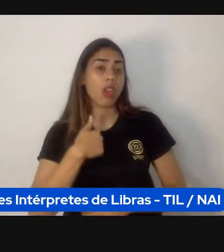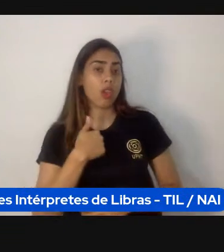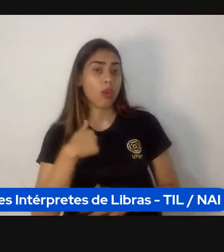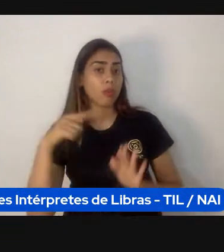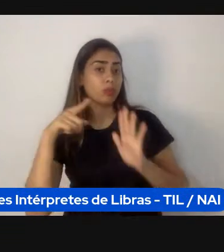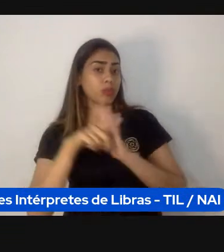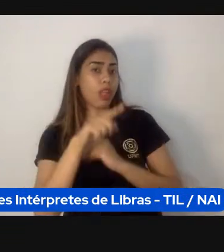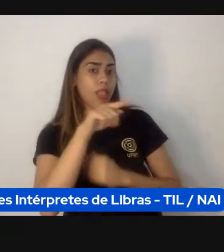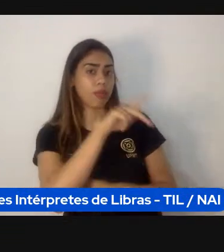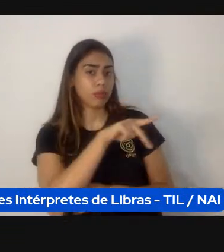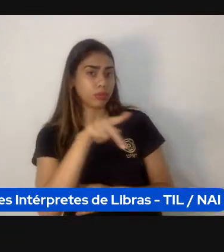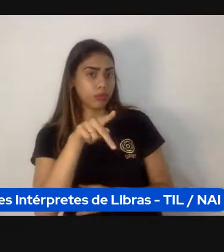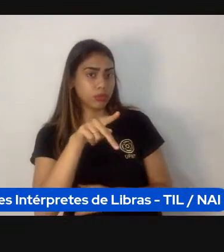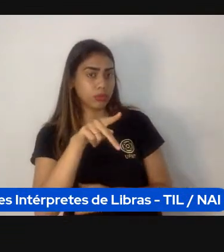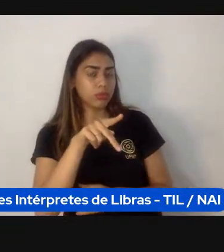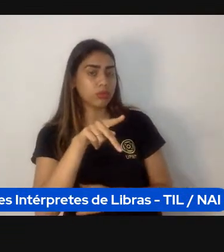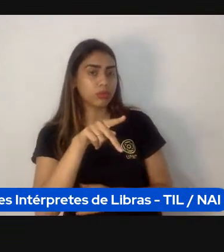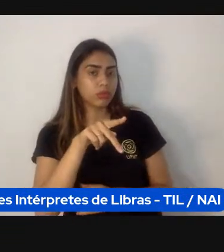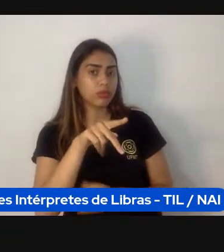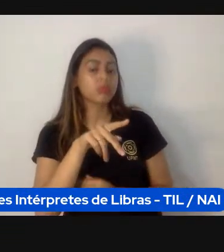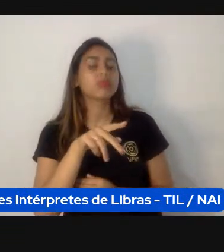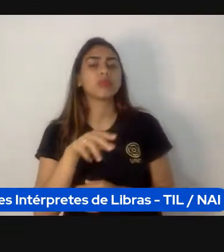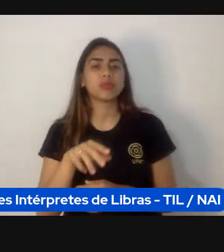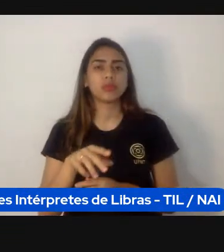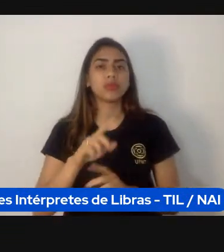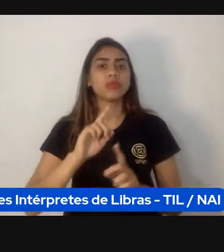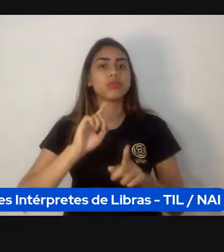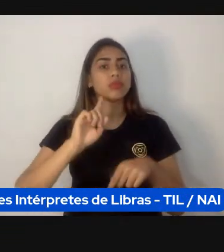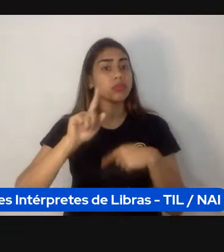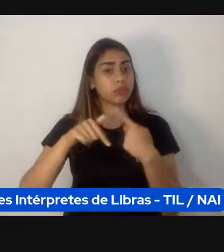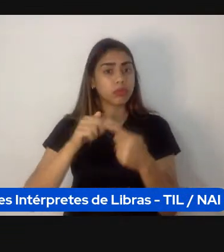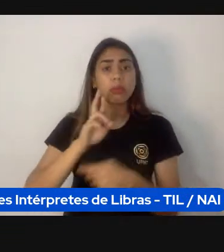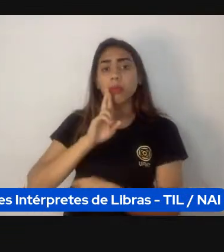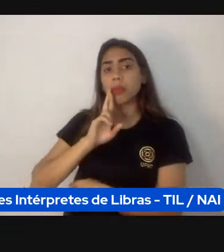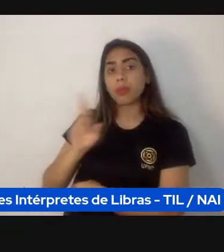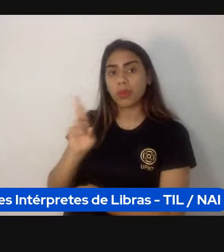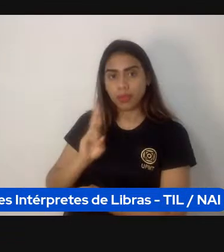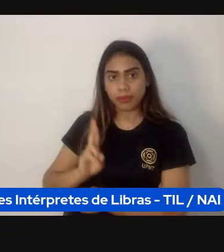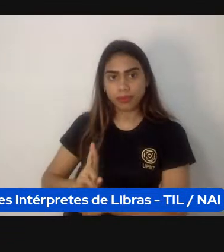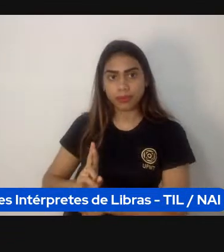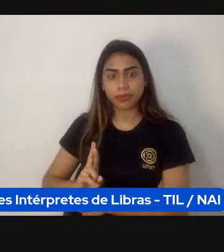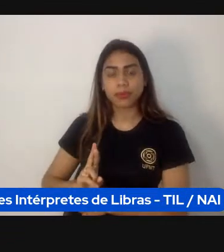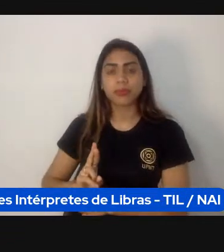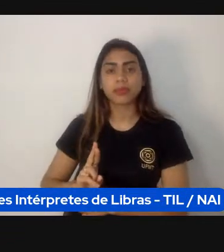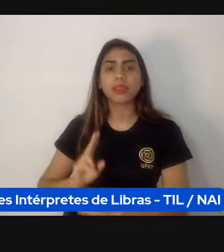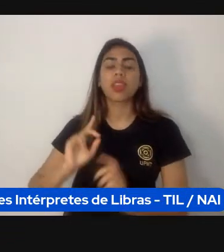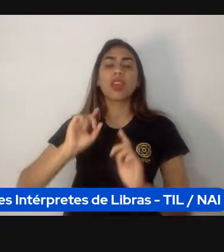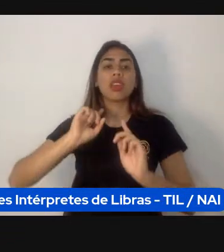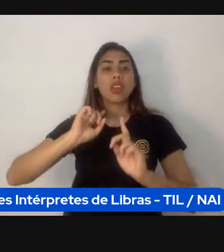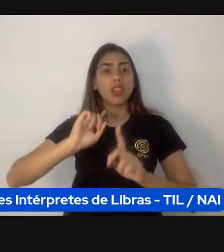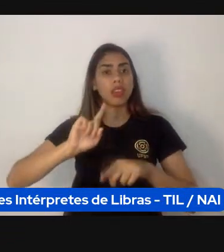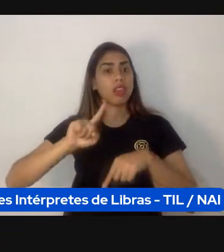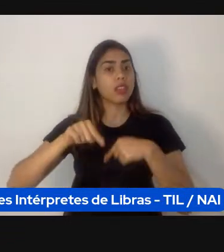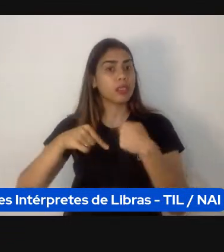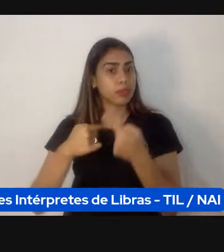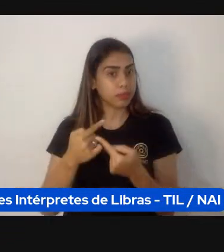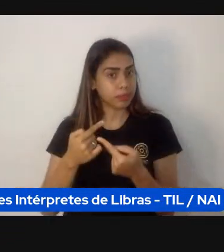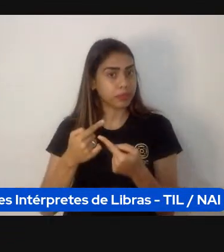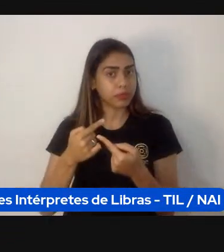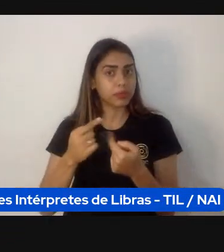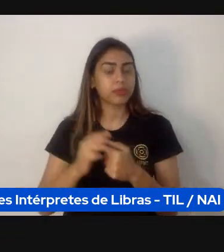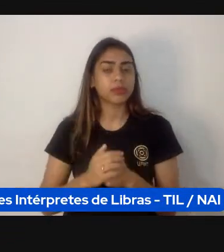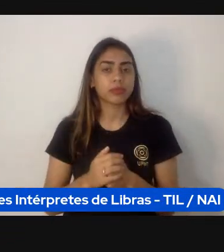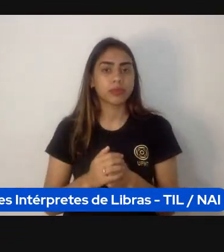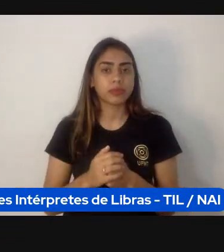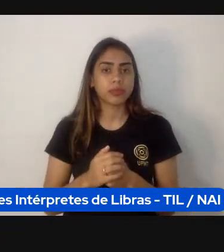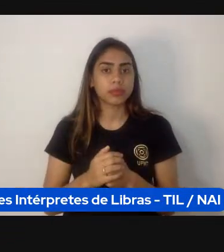Aí, depois dessas perguntas e respostas, a gente vai passar para outro bloco, para o segundo. Que ao final, né,